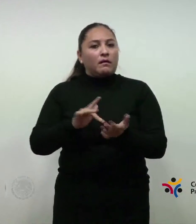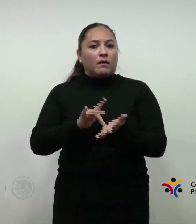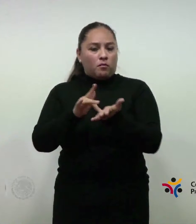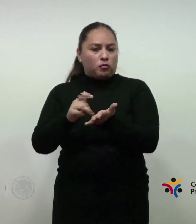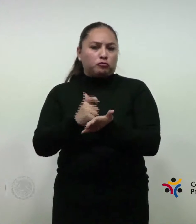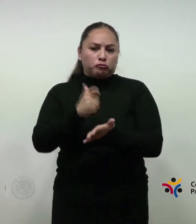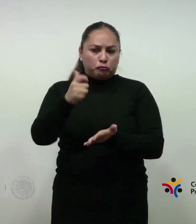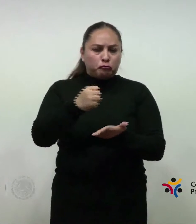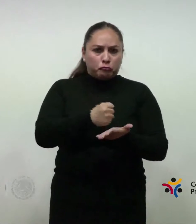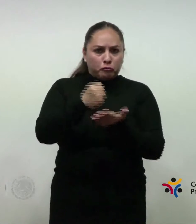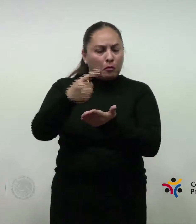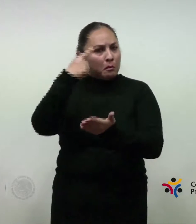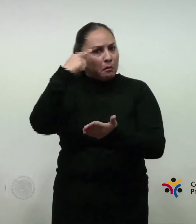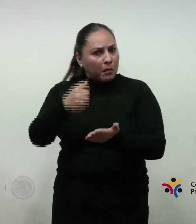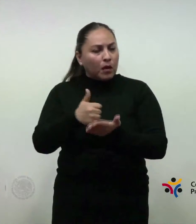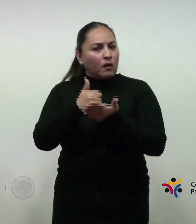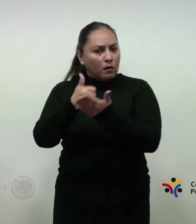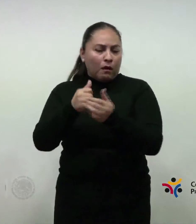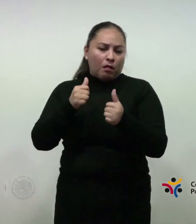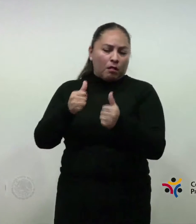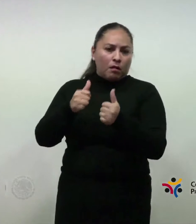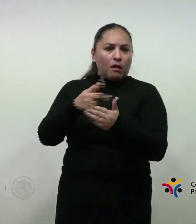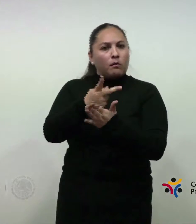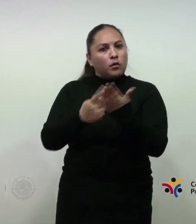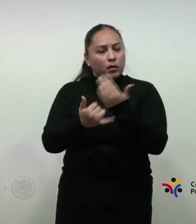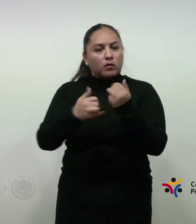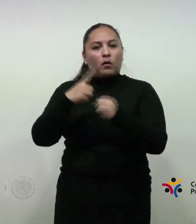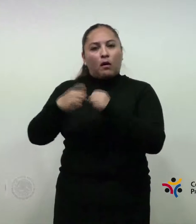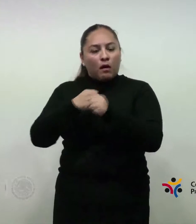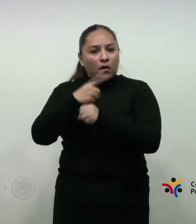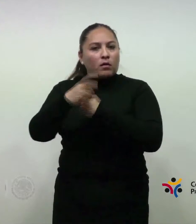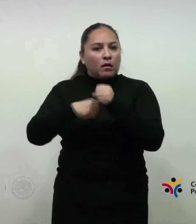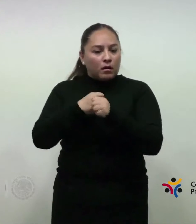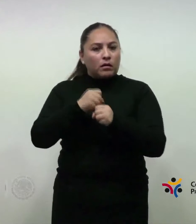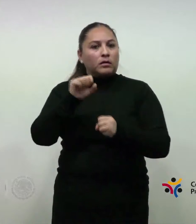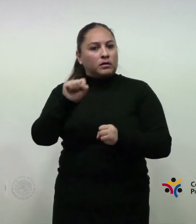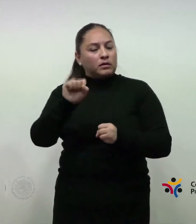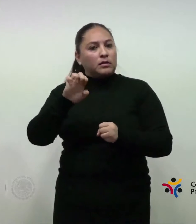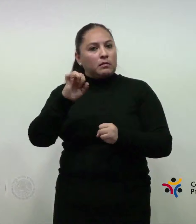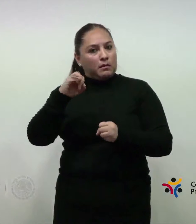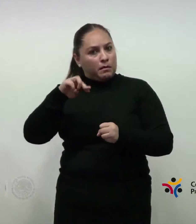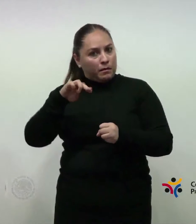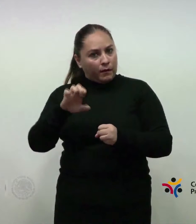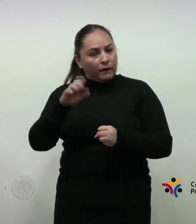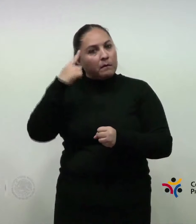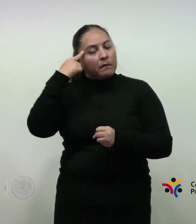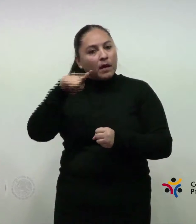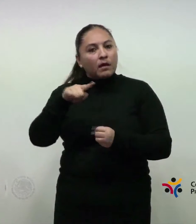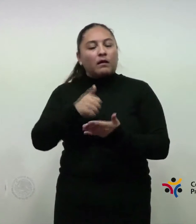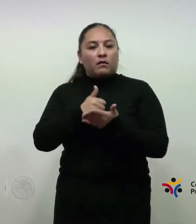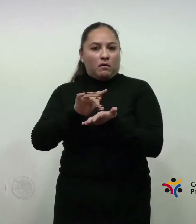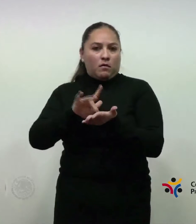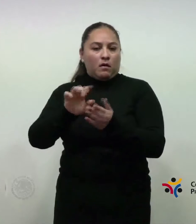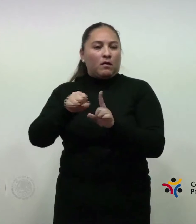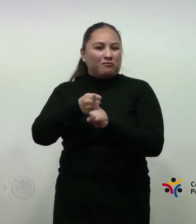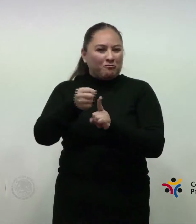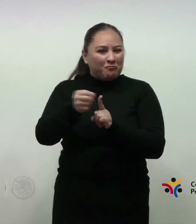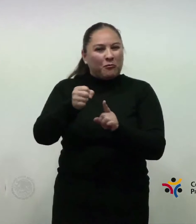dinero para la implementación y seguimiento de proyectos anuales de la cima para prevenir y atender la violencia contra las mujeres que